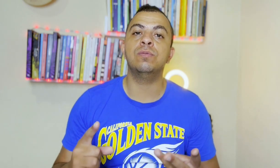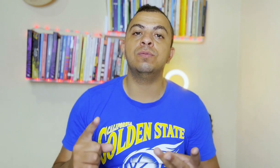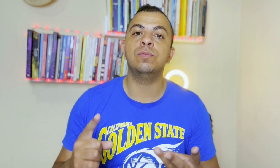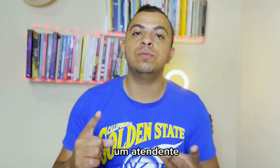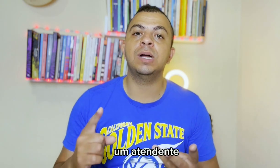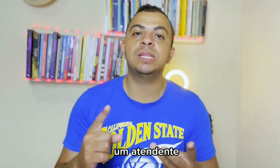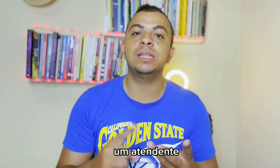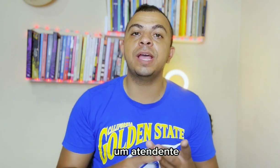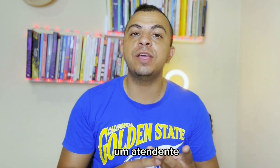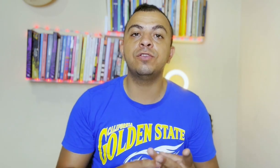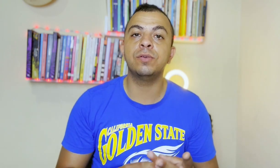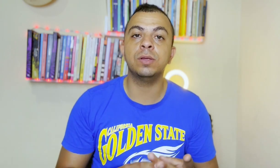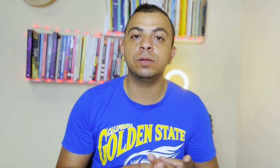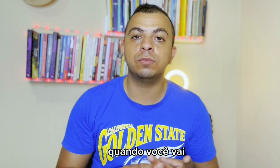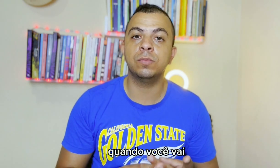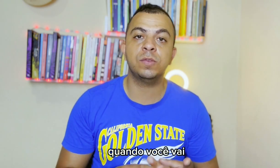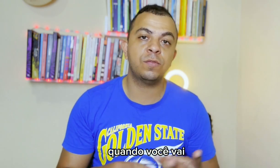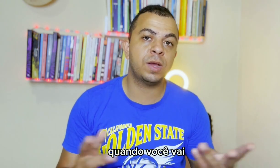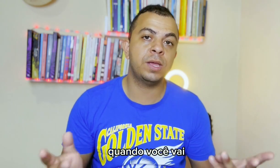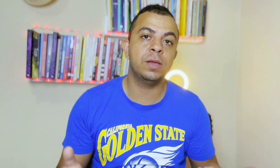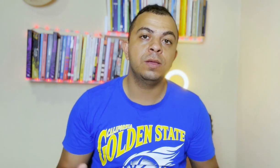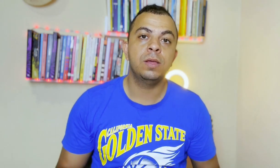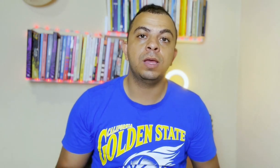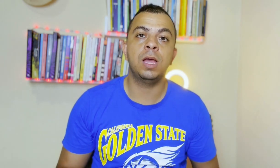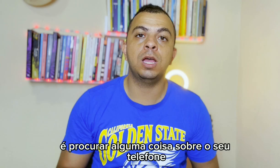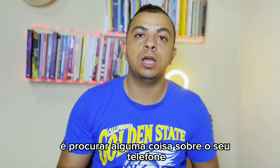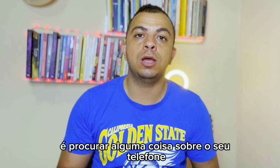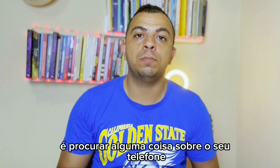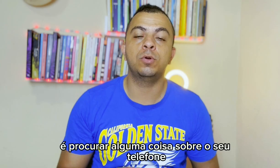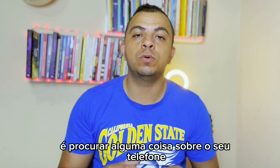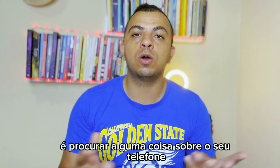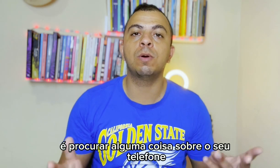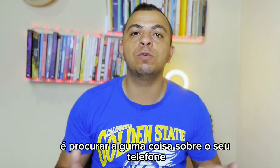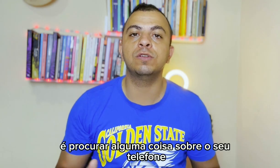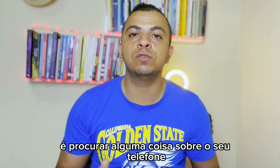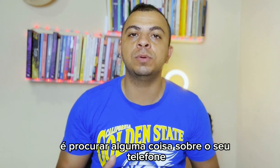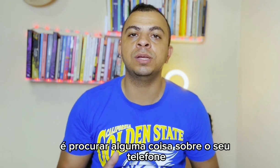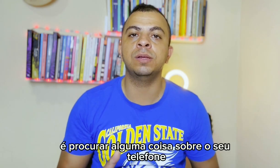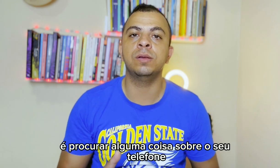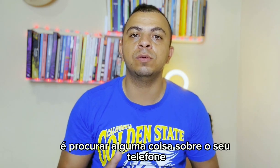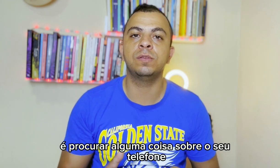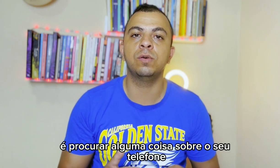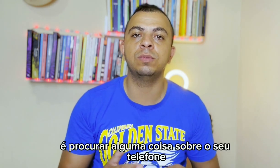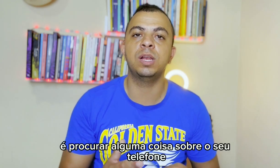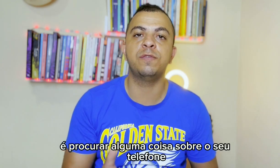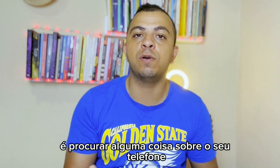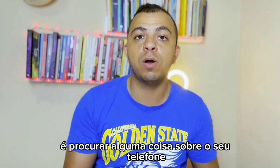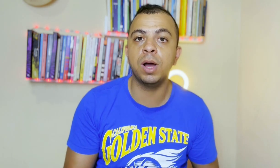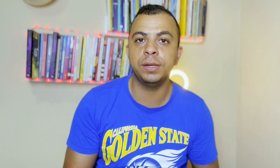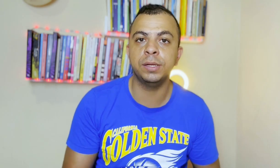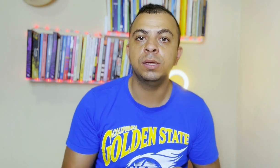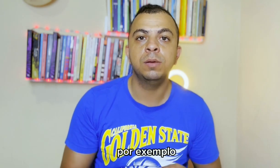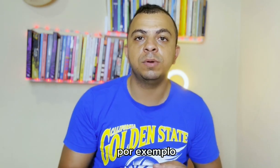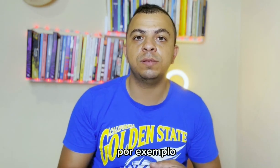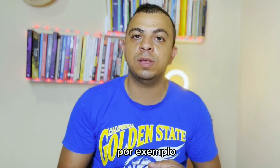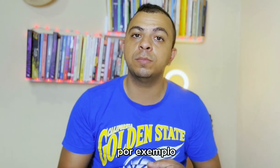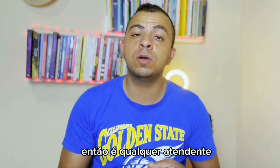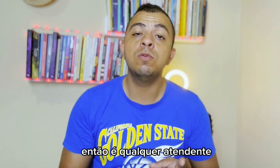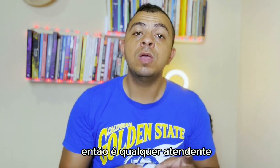um atendente quando você vai procurar alguma coisa sobre o seu telefone, por exemplo. Então, é